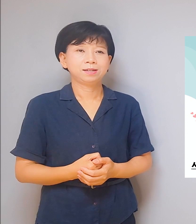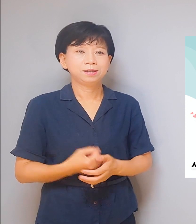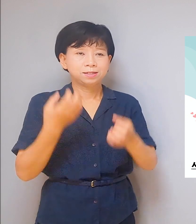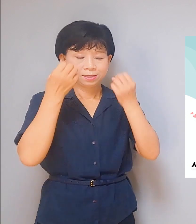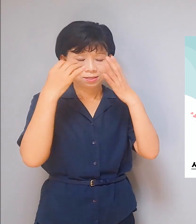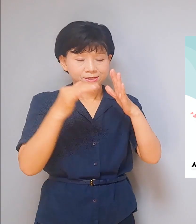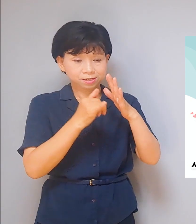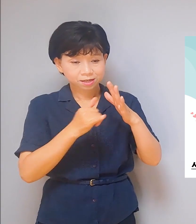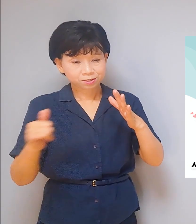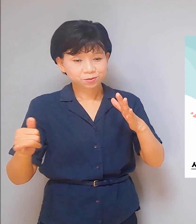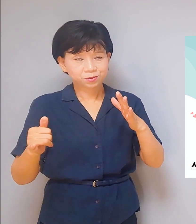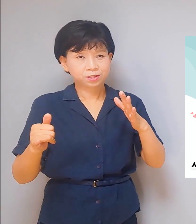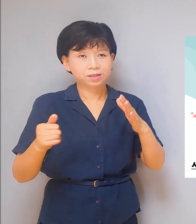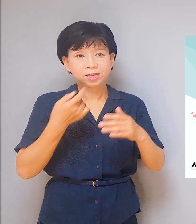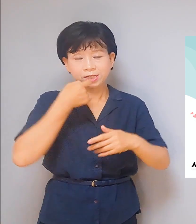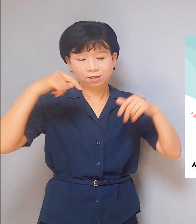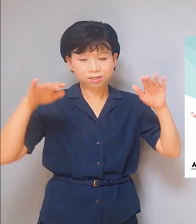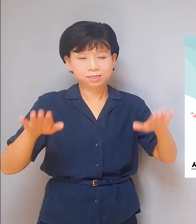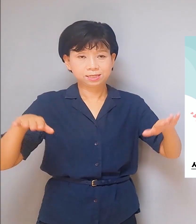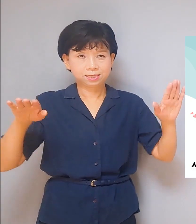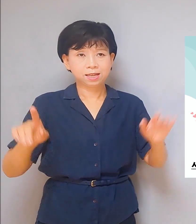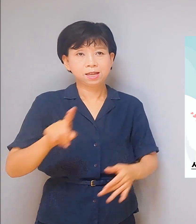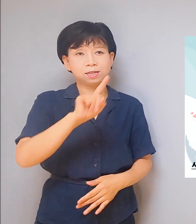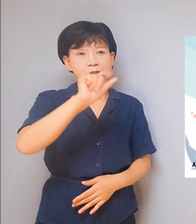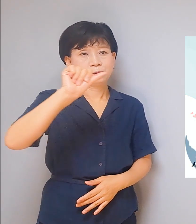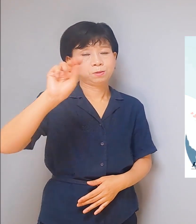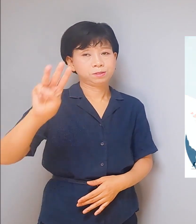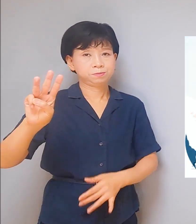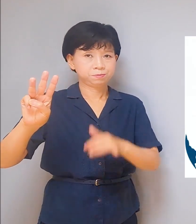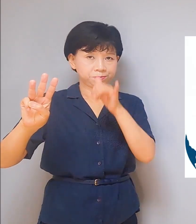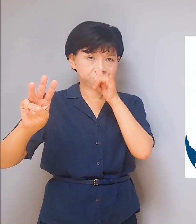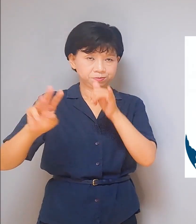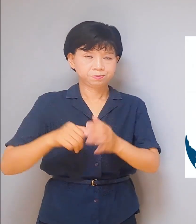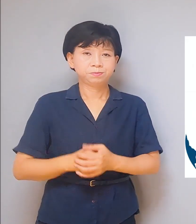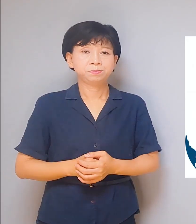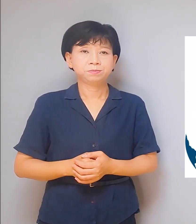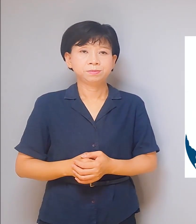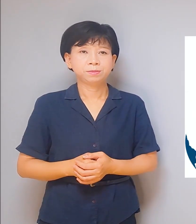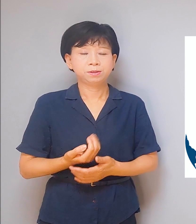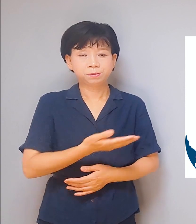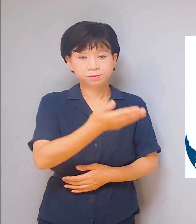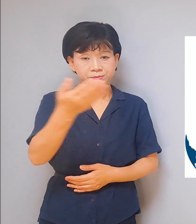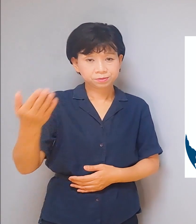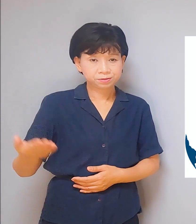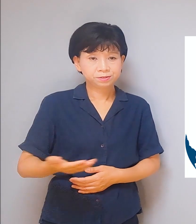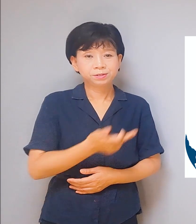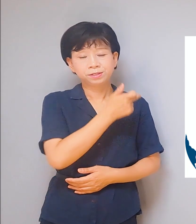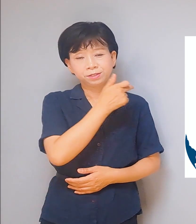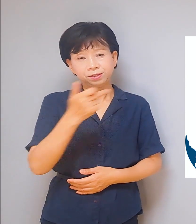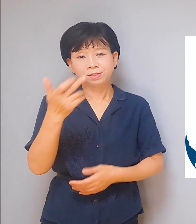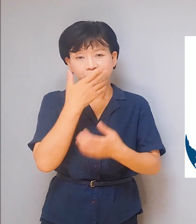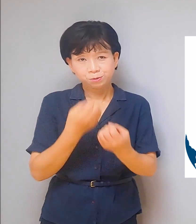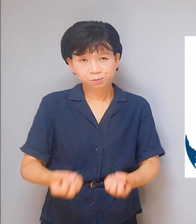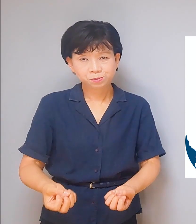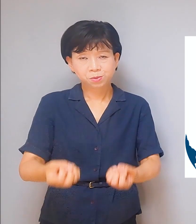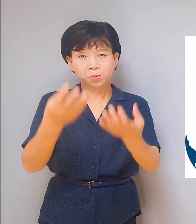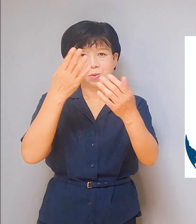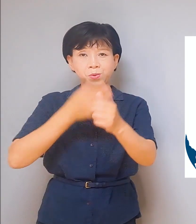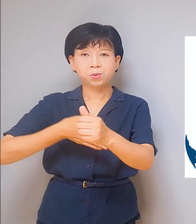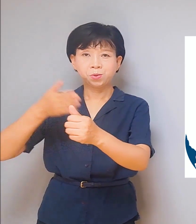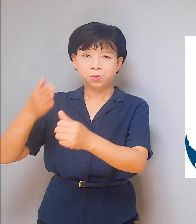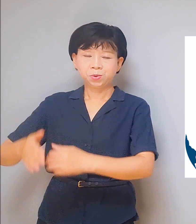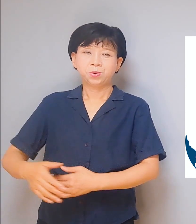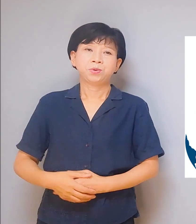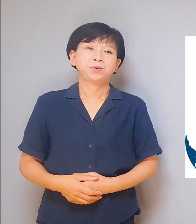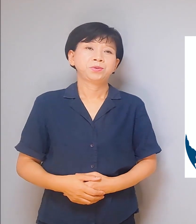전사는 한 명의 새가족에게 5가지를 3번 하고 있습니다. 성도 여러분, 서로 큰 소리로 격려하고